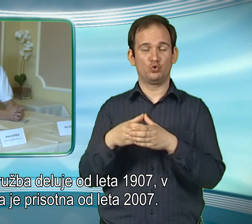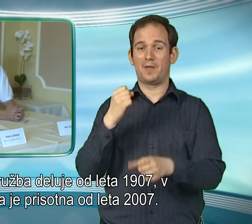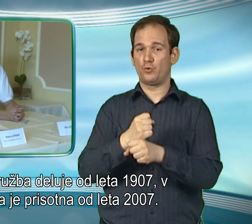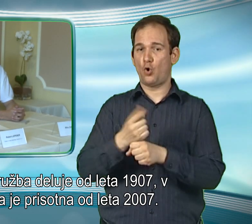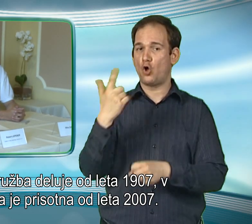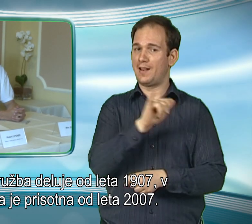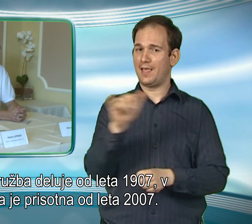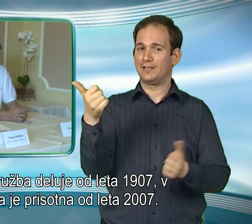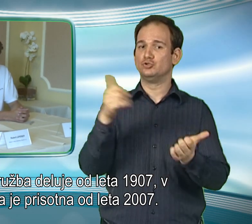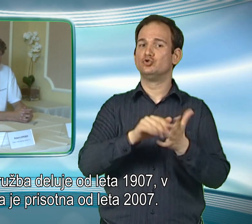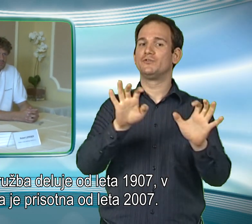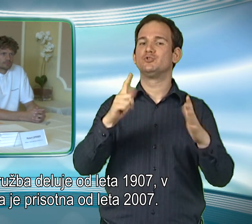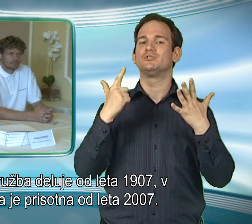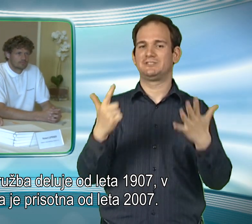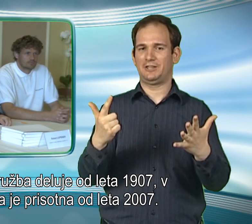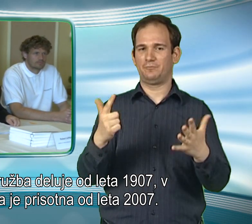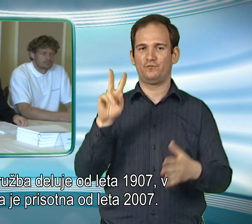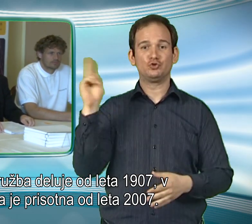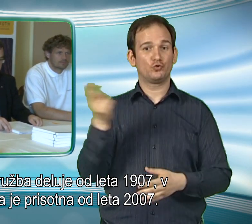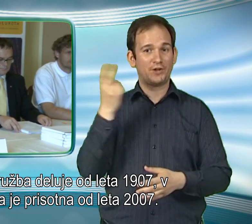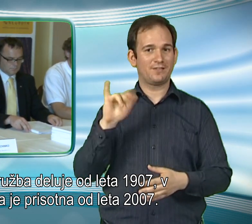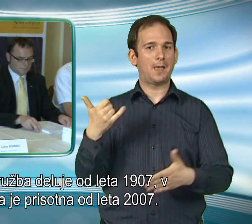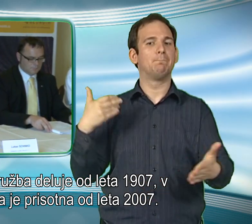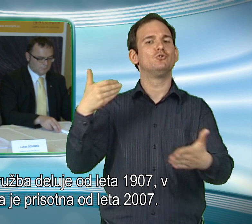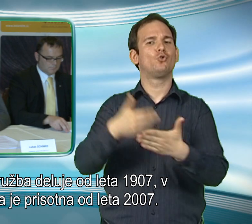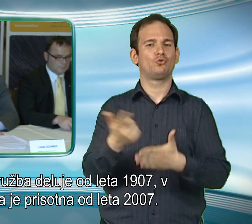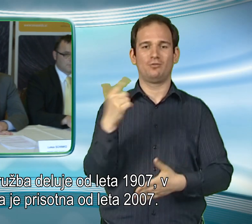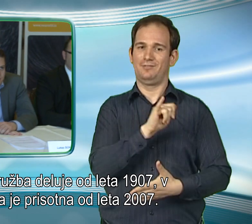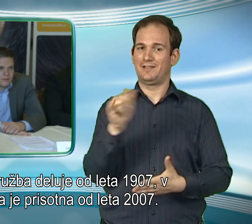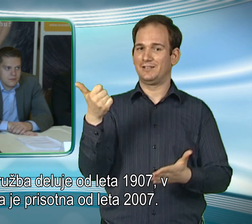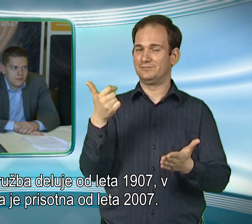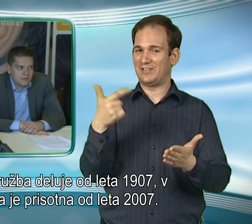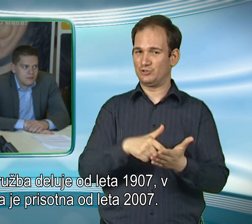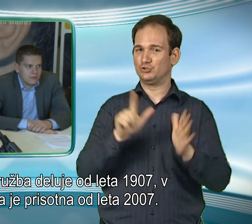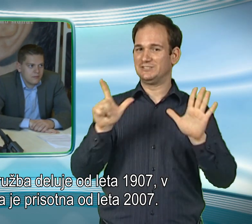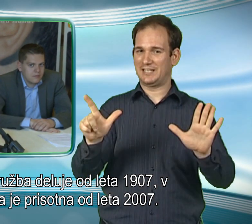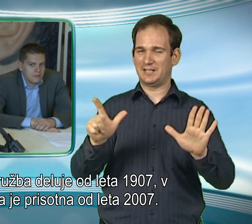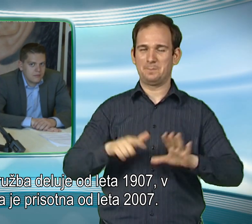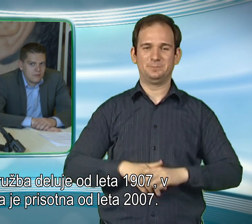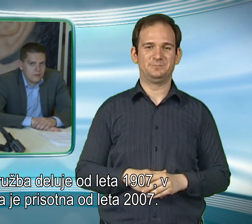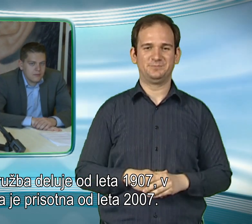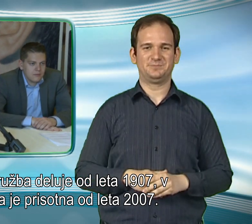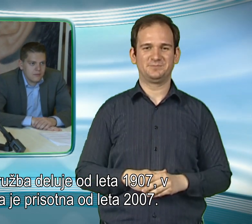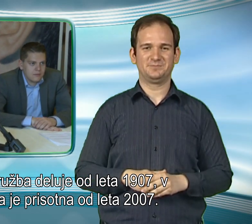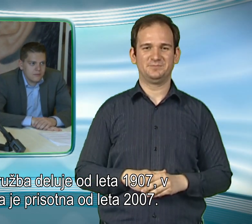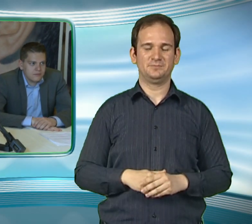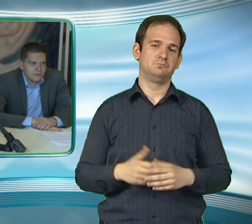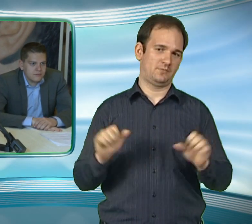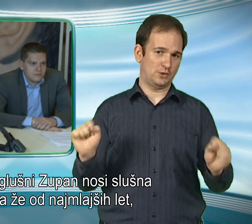Avstrijska družba deluje od leta 1907, v Sloveniji pa je prisotna od leta